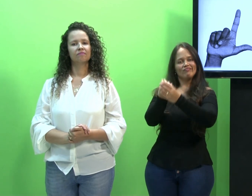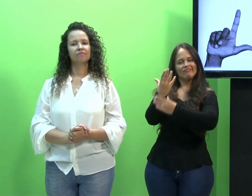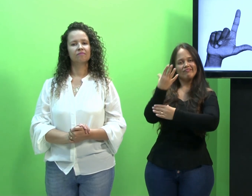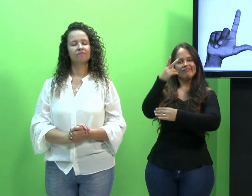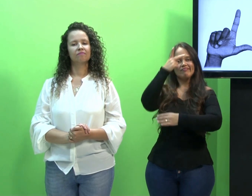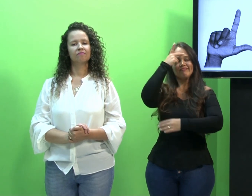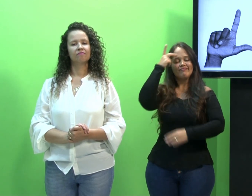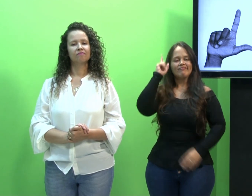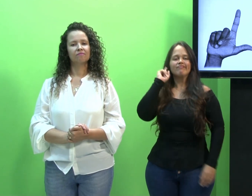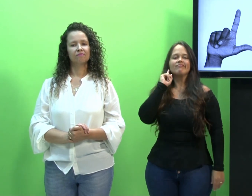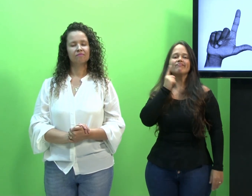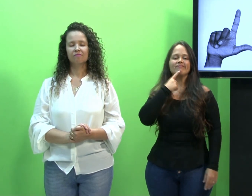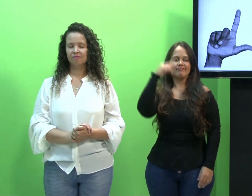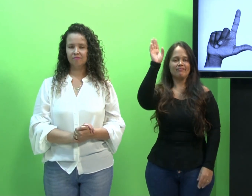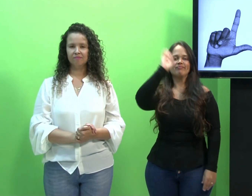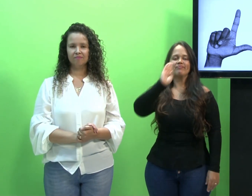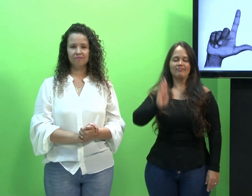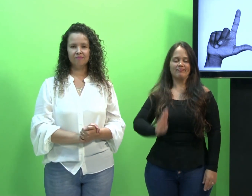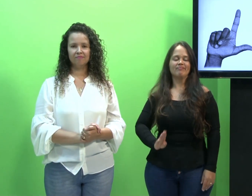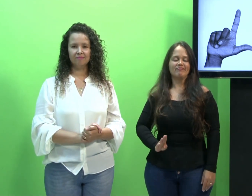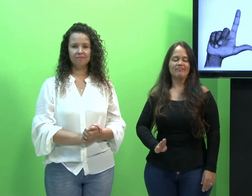pessoas surdas do Brasil.